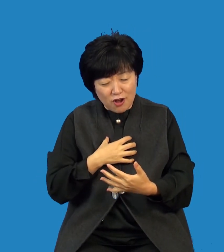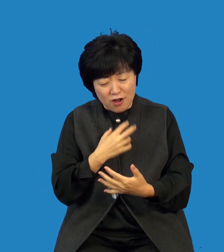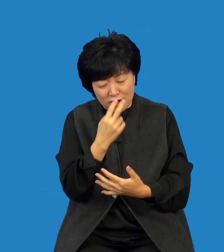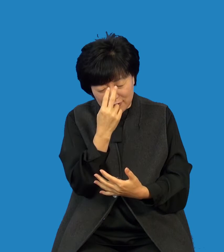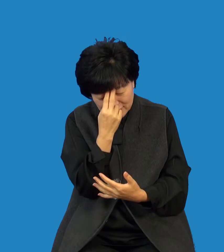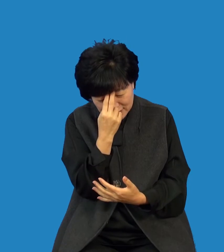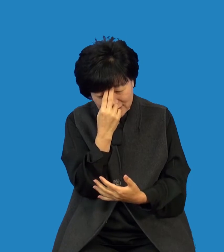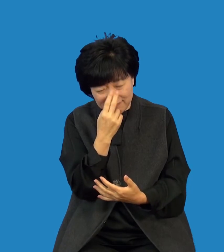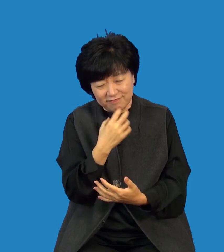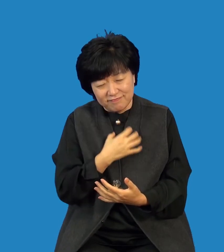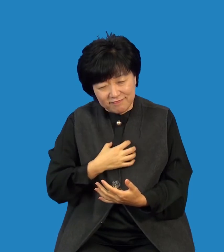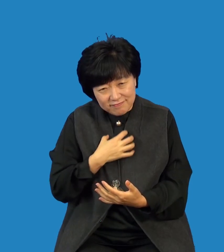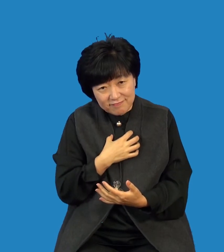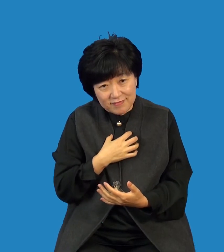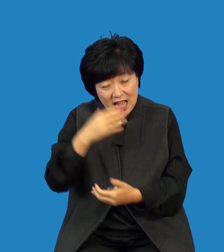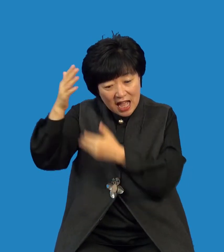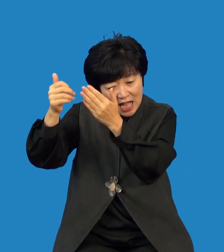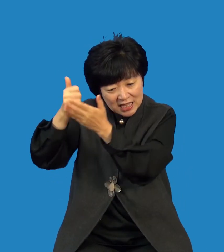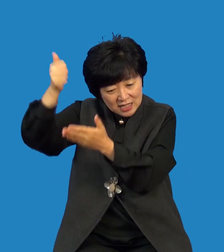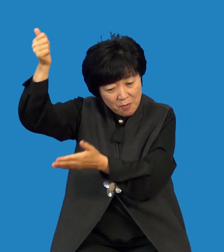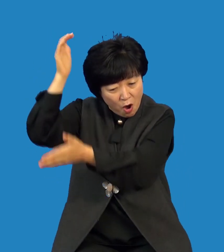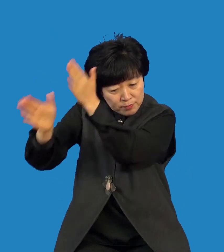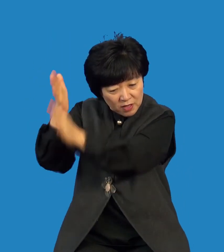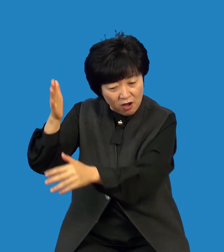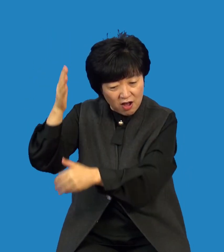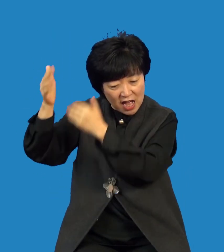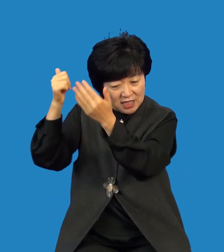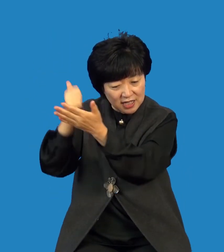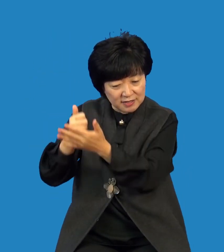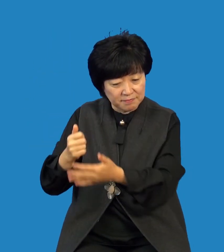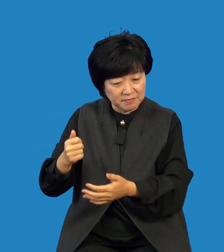멀어지는 또는 하나님이 없다고 생각하는 것입니다.